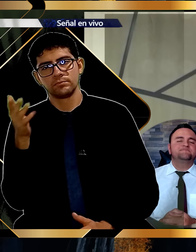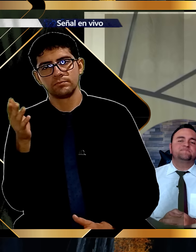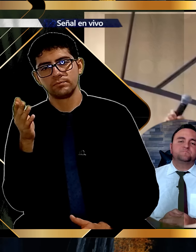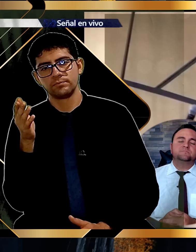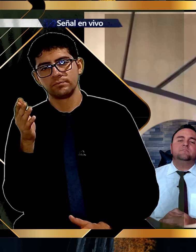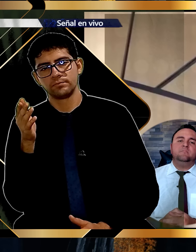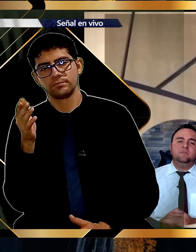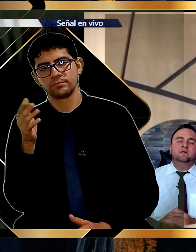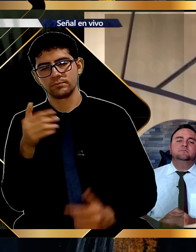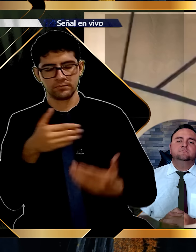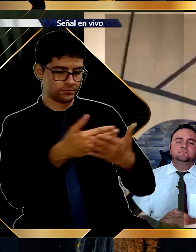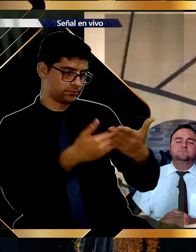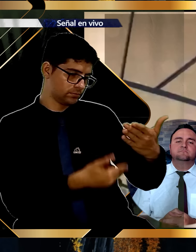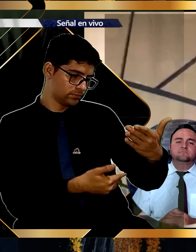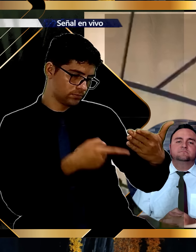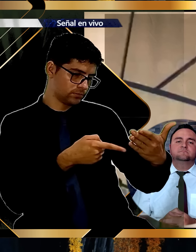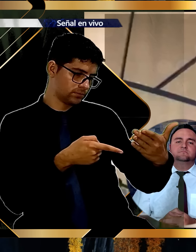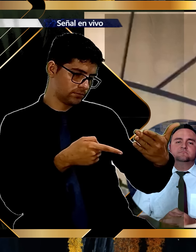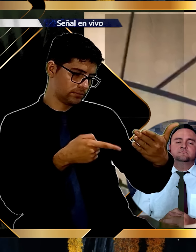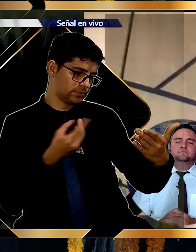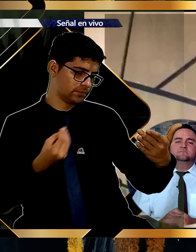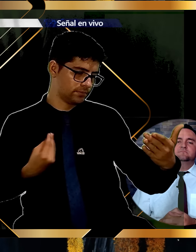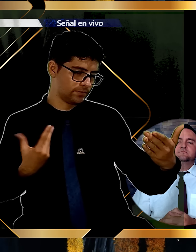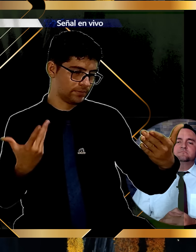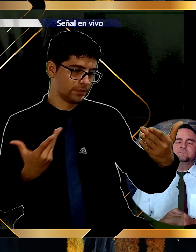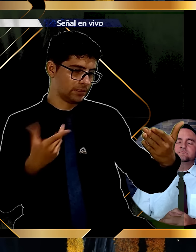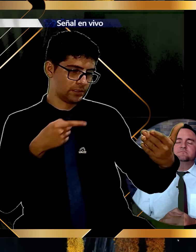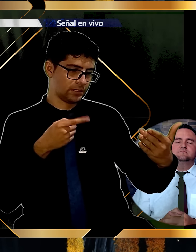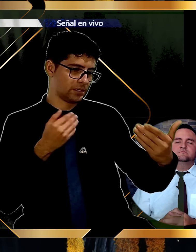Desperézate. Vive en paz con Dios.